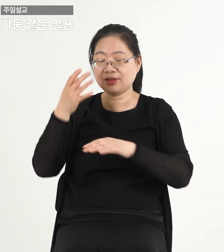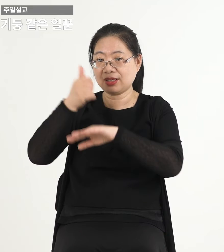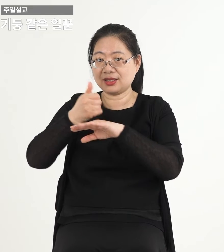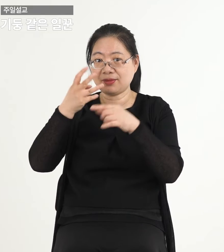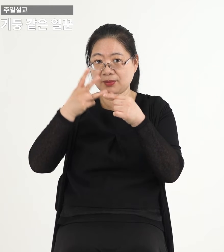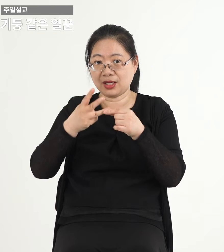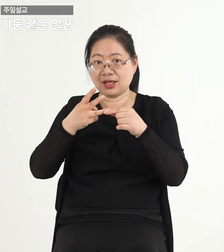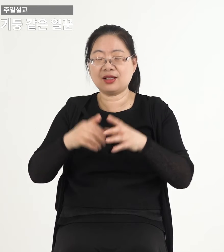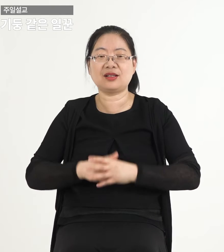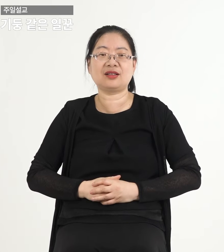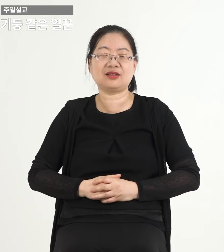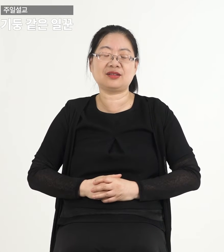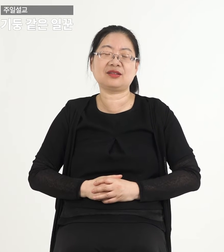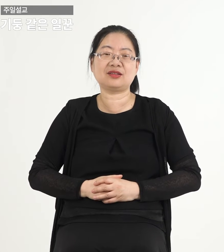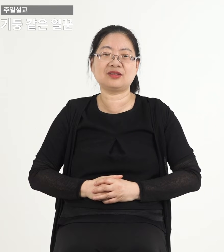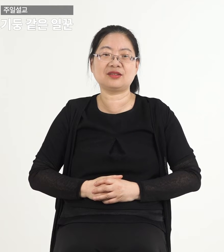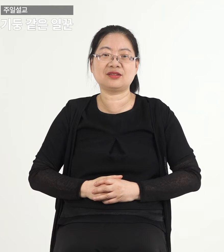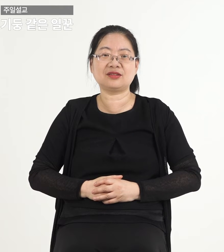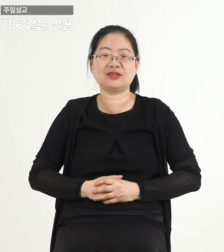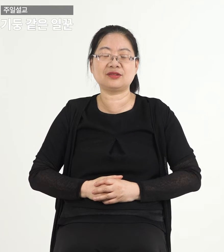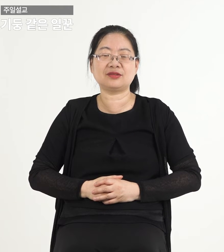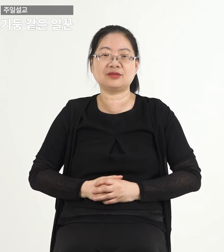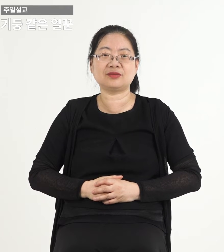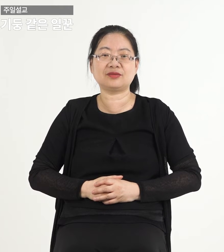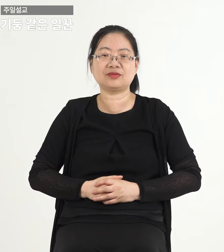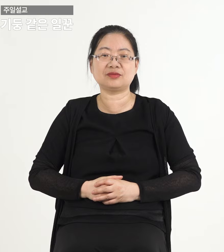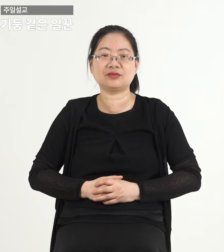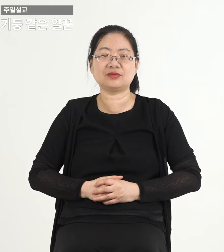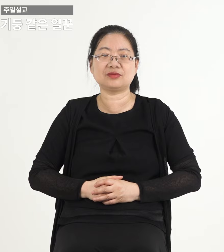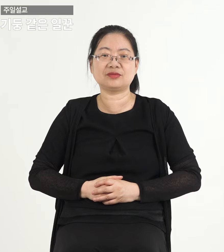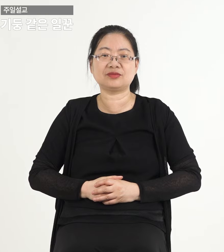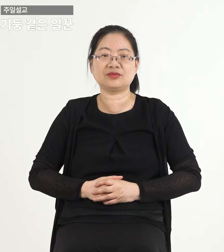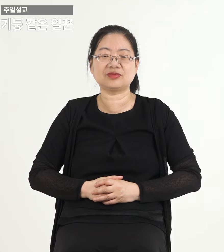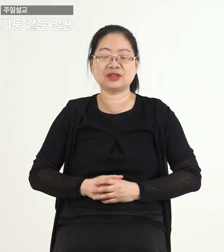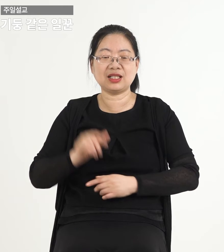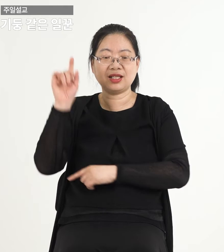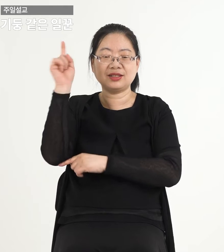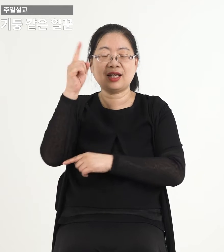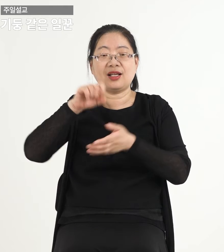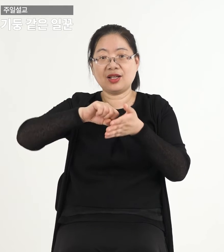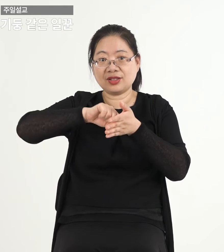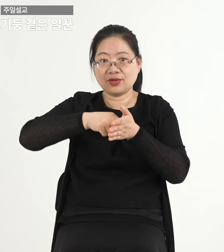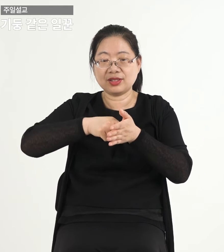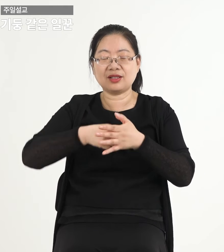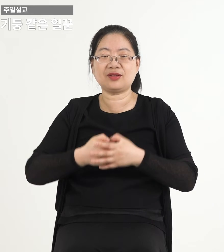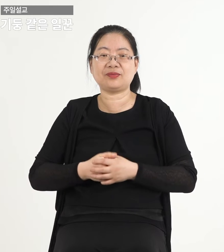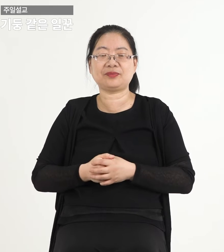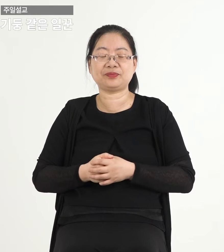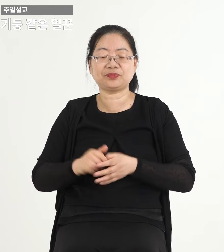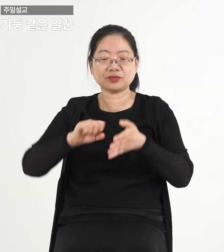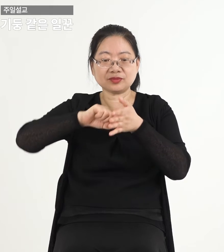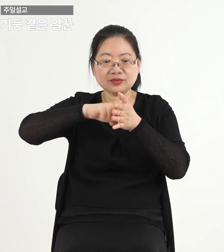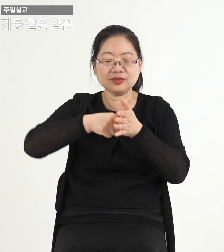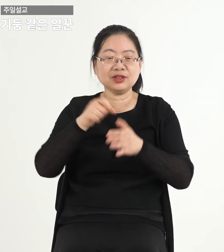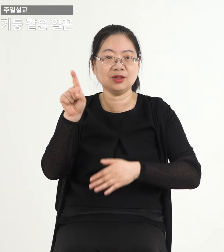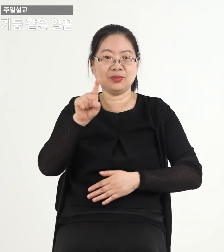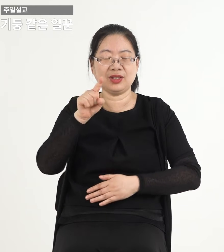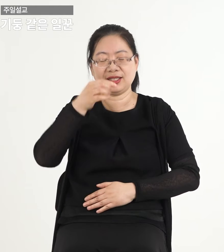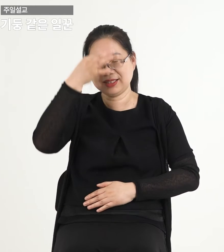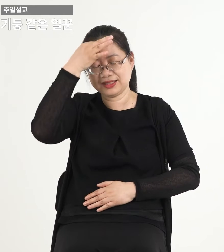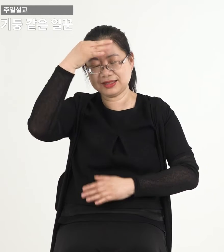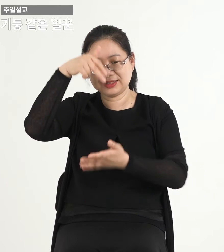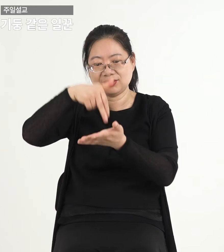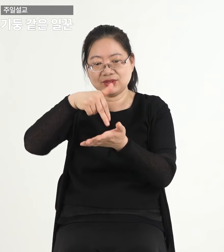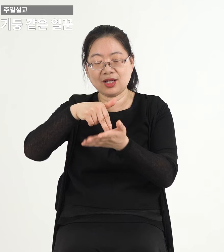번째로 뭘로 소개했어요? 다윗의 열쇠. 자, 열쇠는 기능적으로 뭐